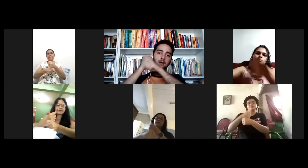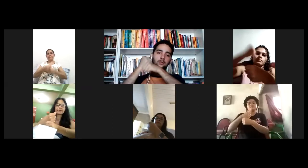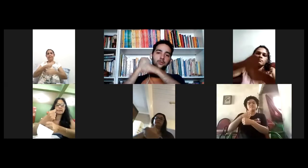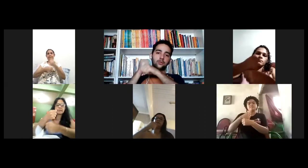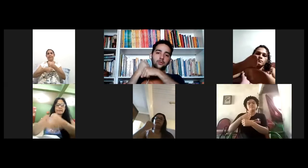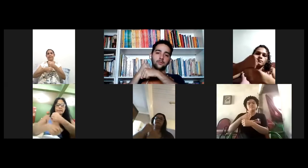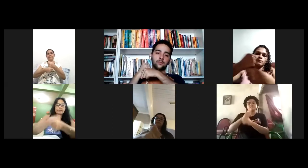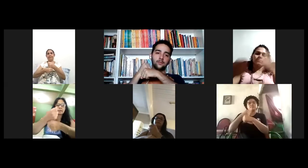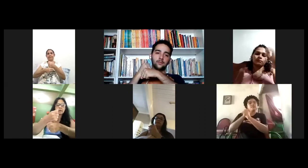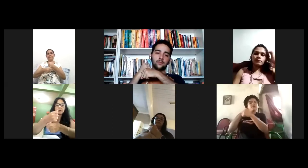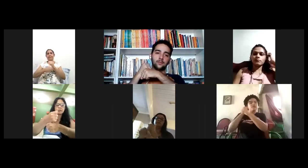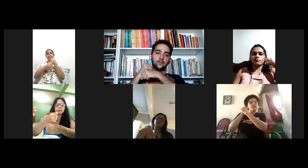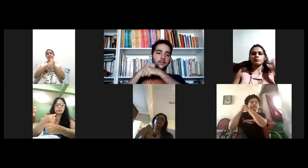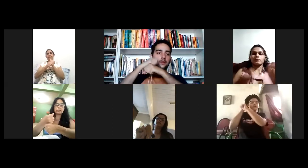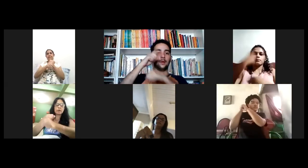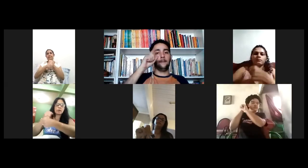anos,